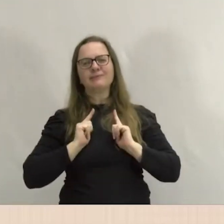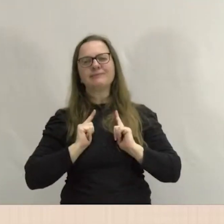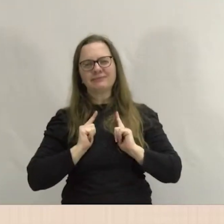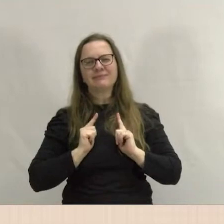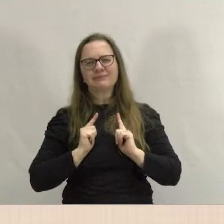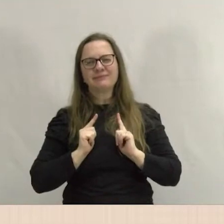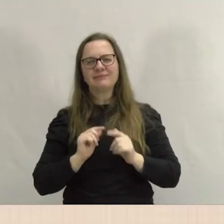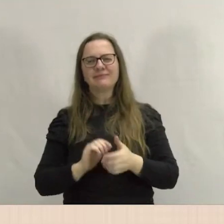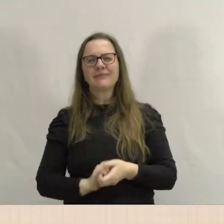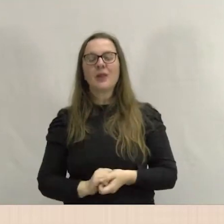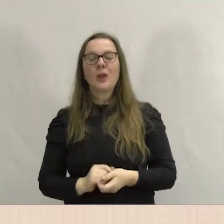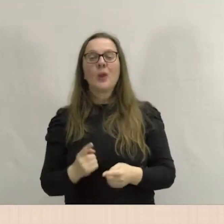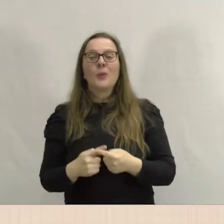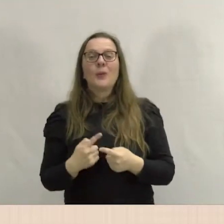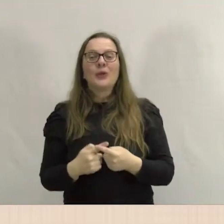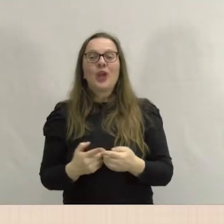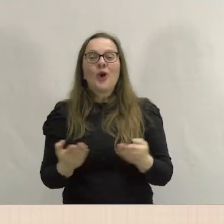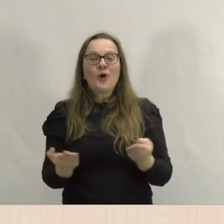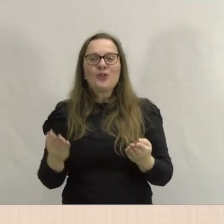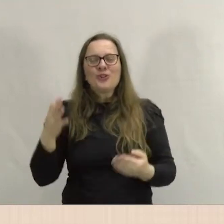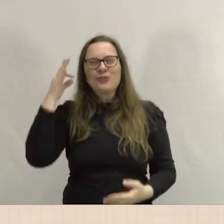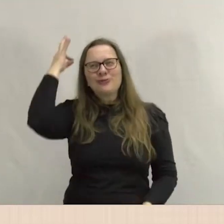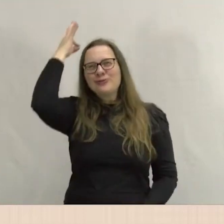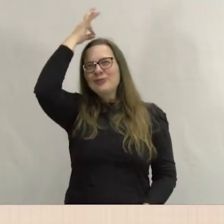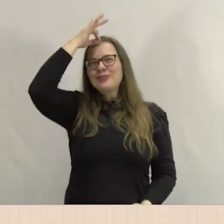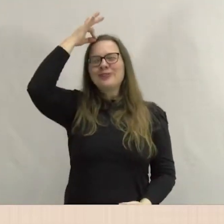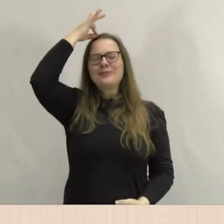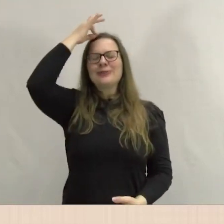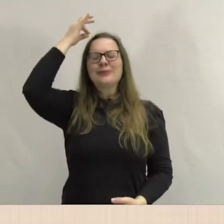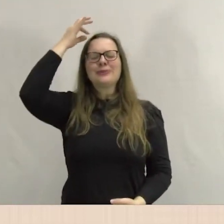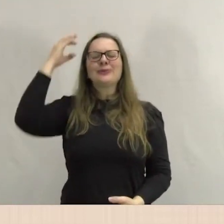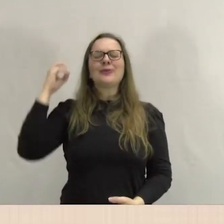Nós temos outro espírito.